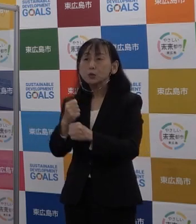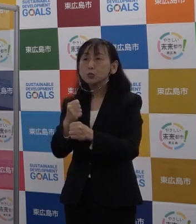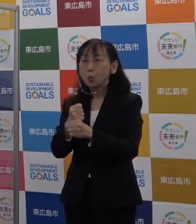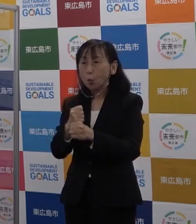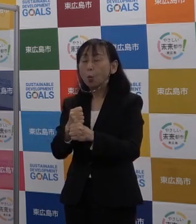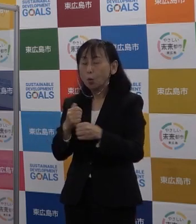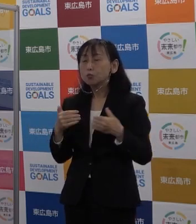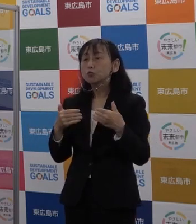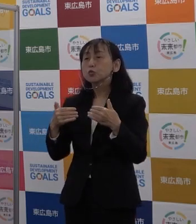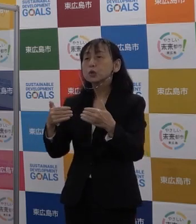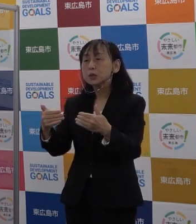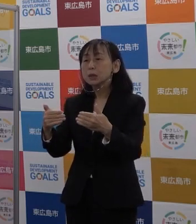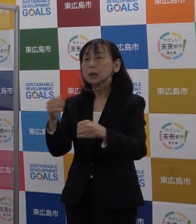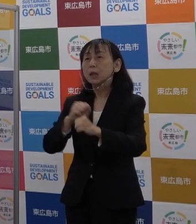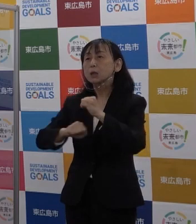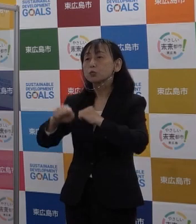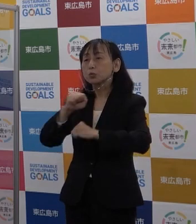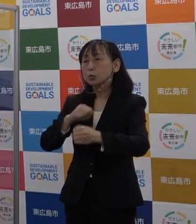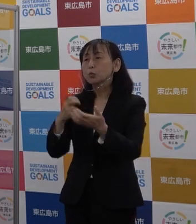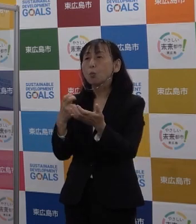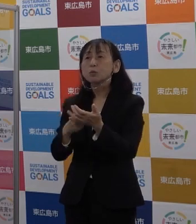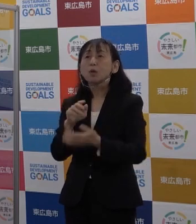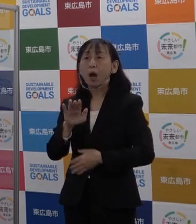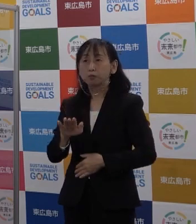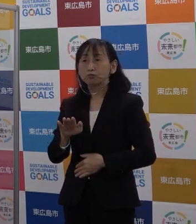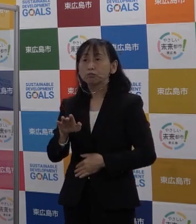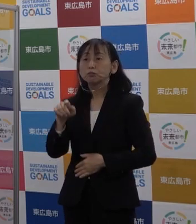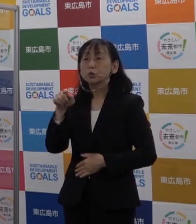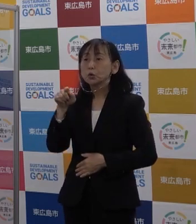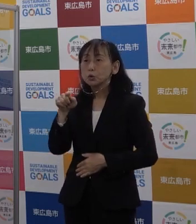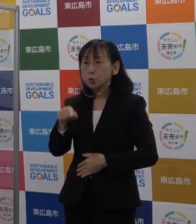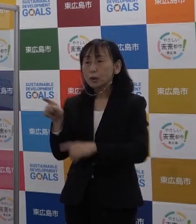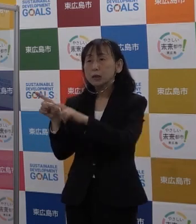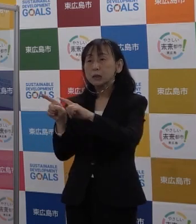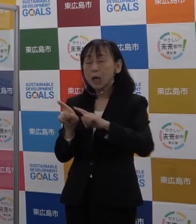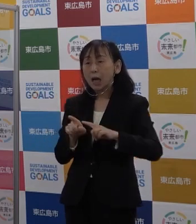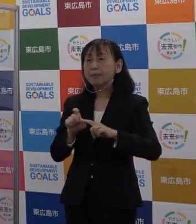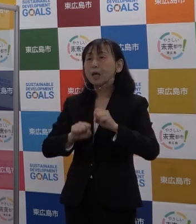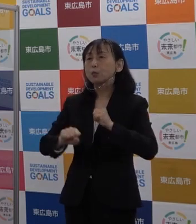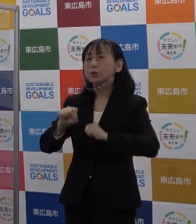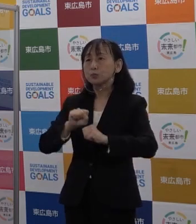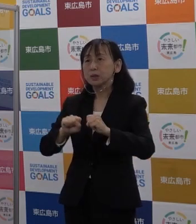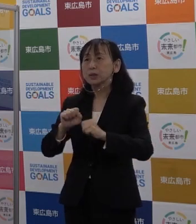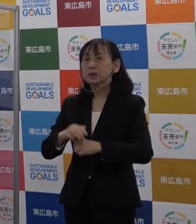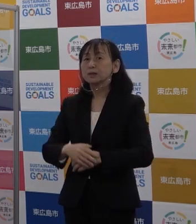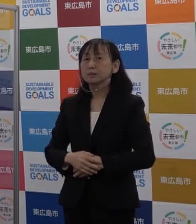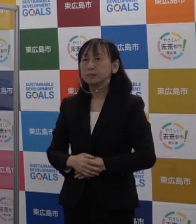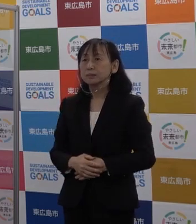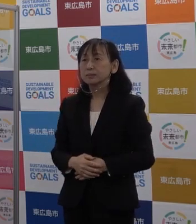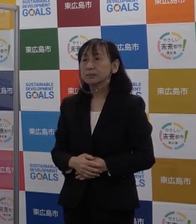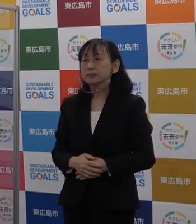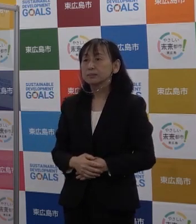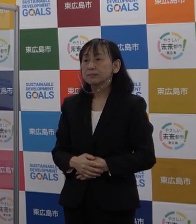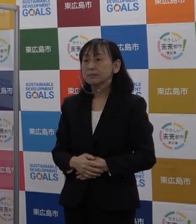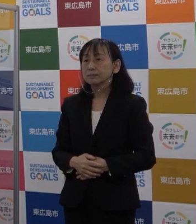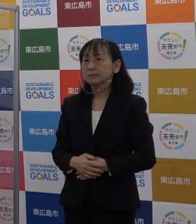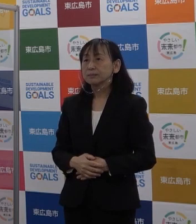進に関する法律というものがありまして、まあ、これに基づく取り組みになります。